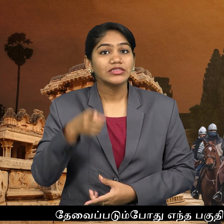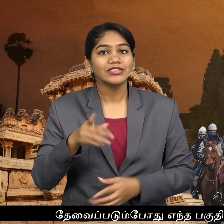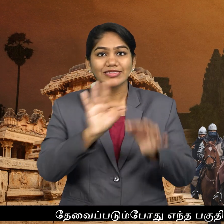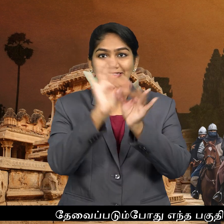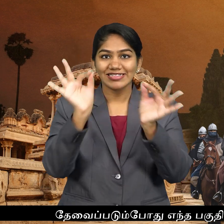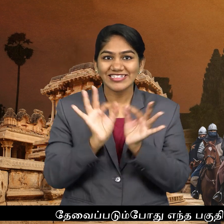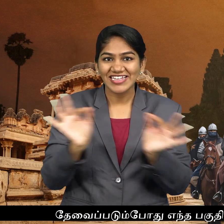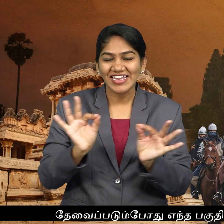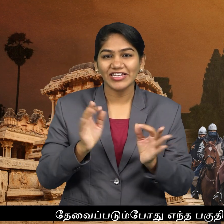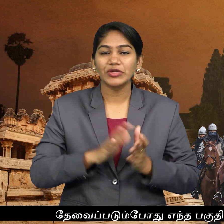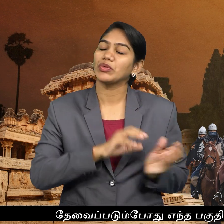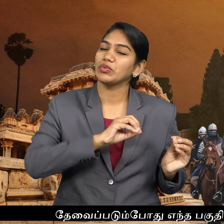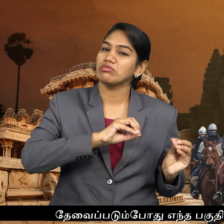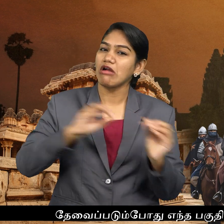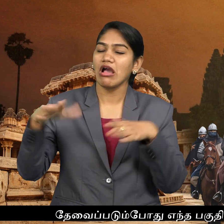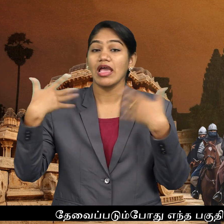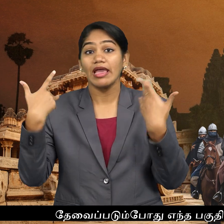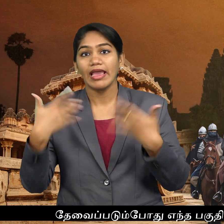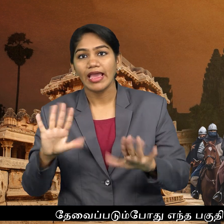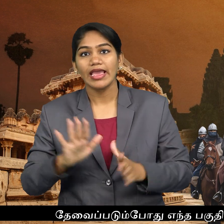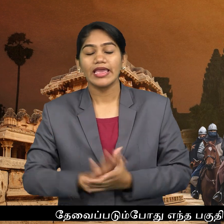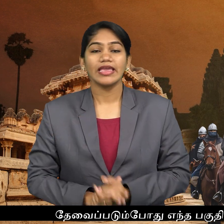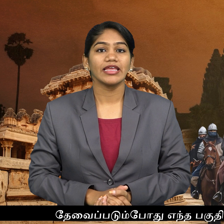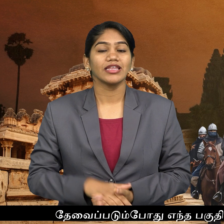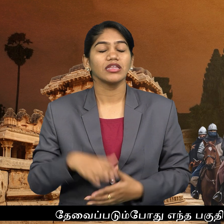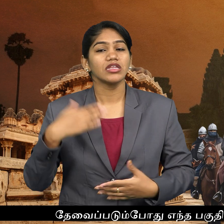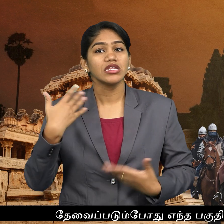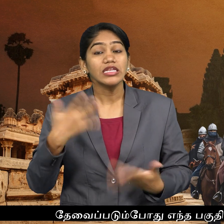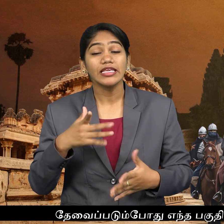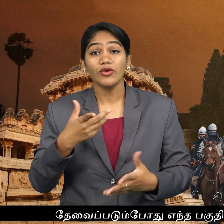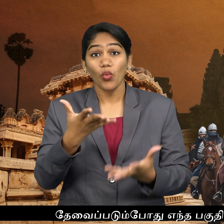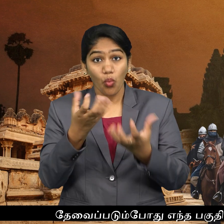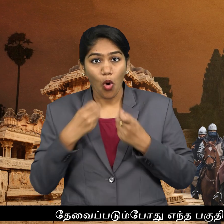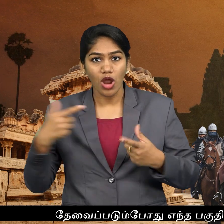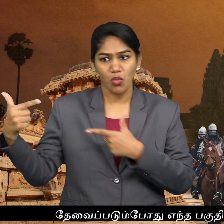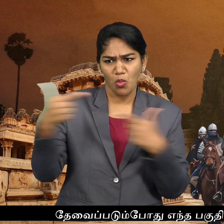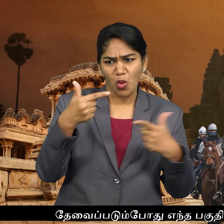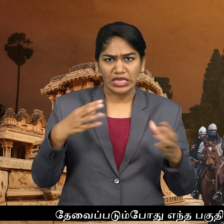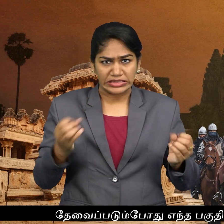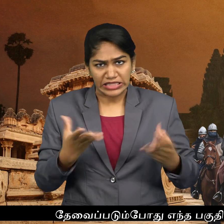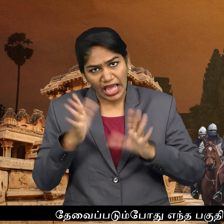தேவைப்படும்போது எந்த பகுதிக்கும் அனுப்ப தயாராக இருந்தனர்.